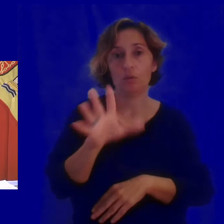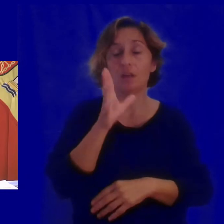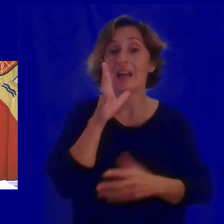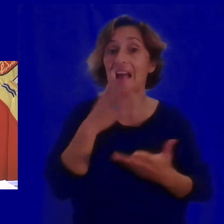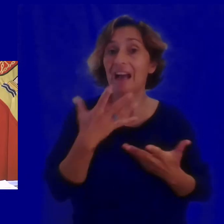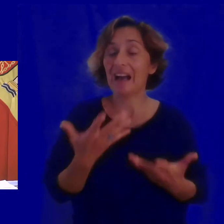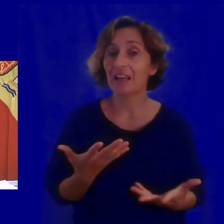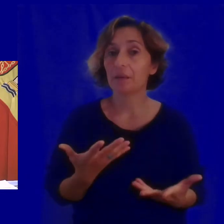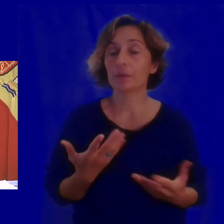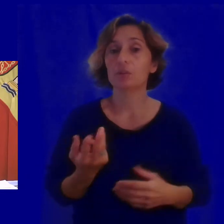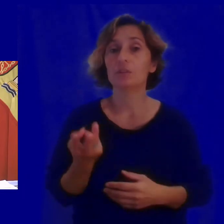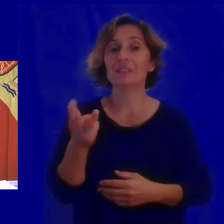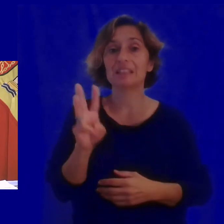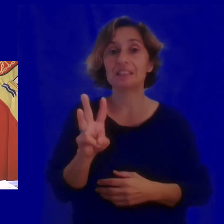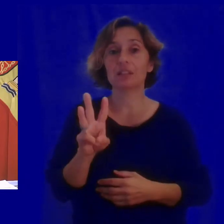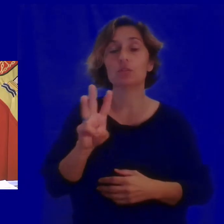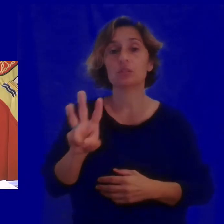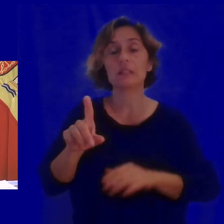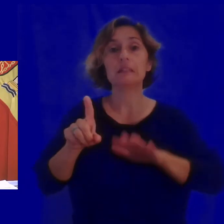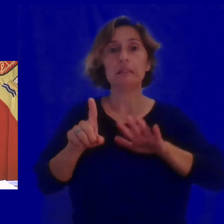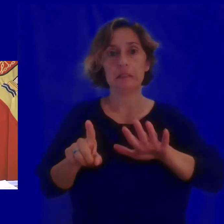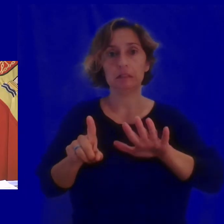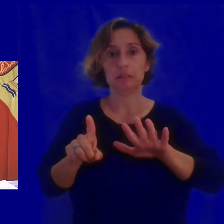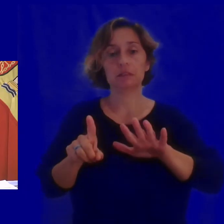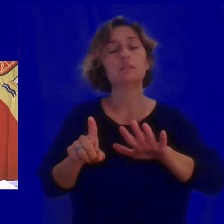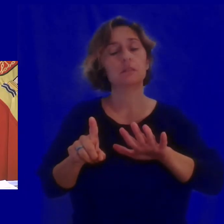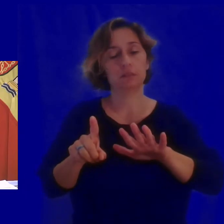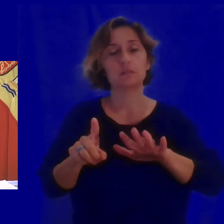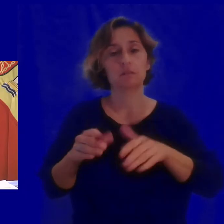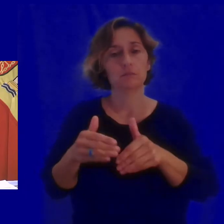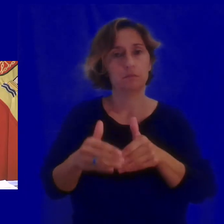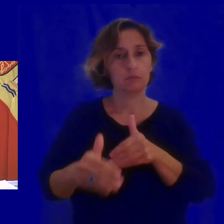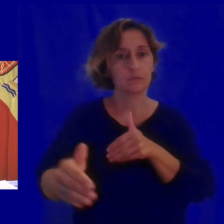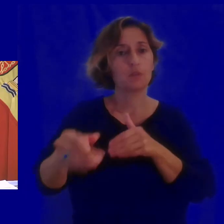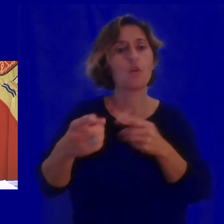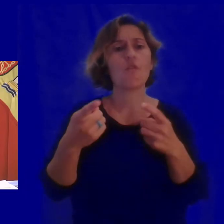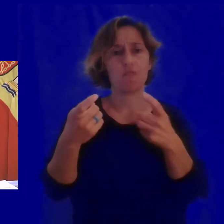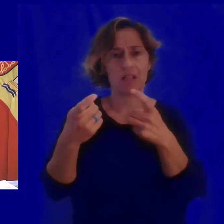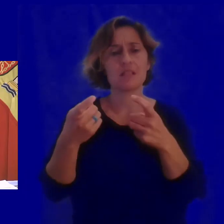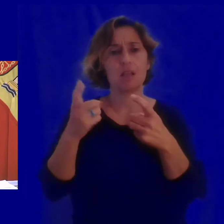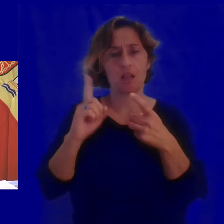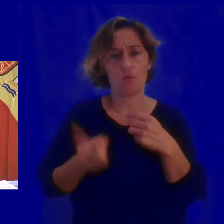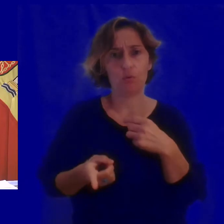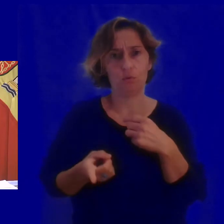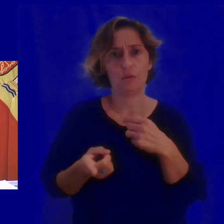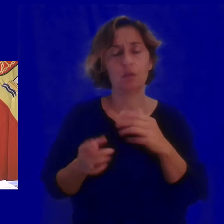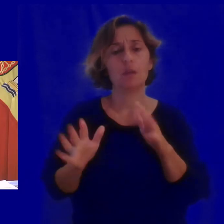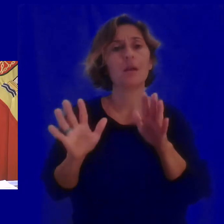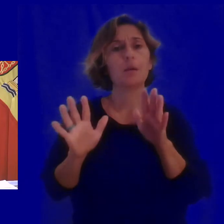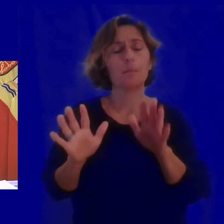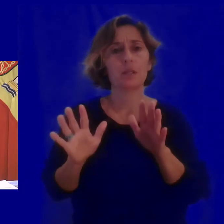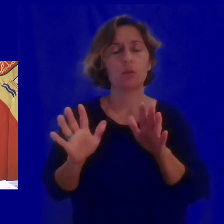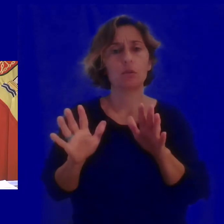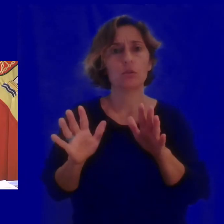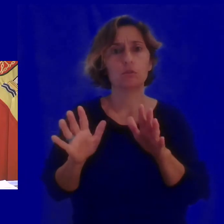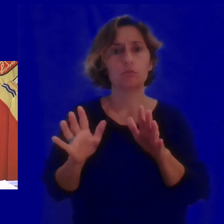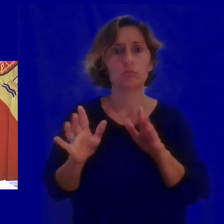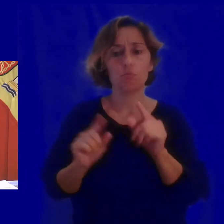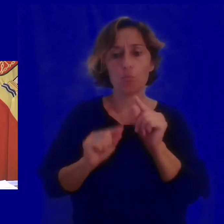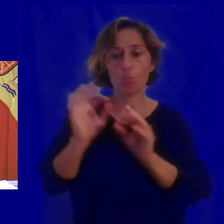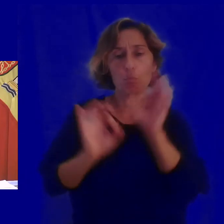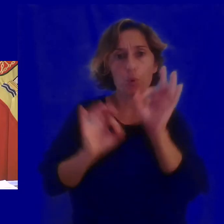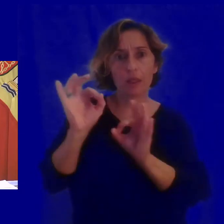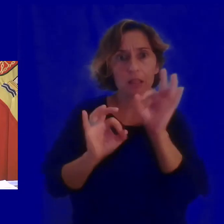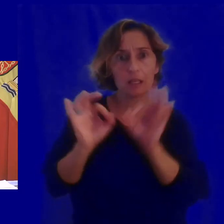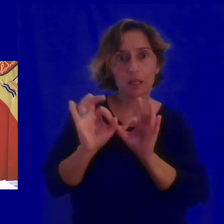en 336. Todavía nos falta camino para recorrer, pero el hecho de que el ratio para nosotros entre uno